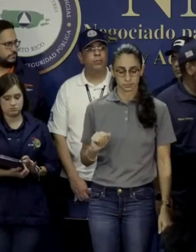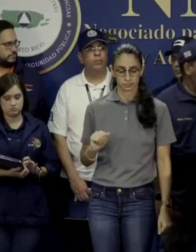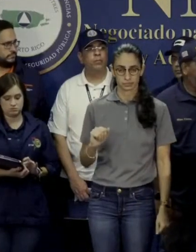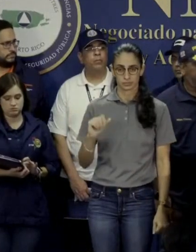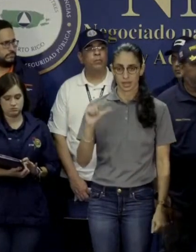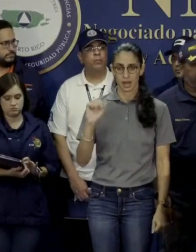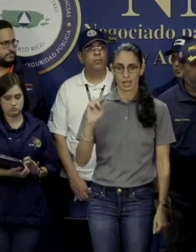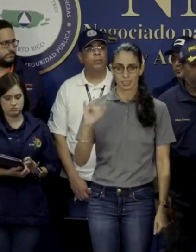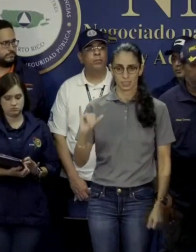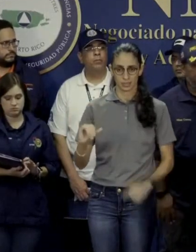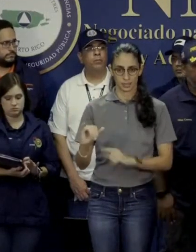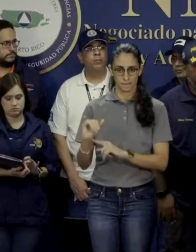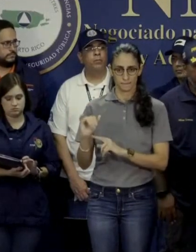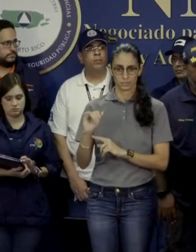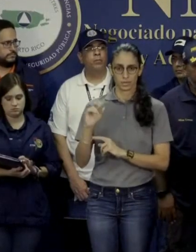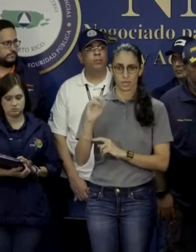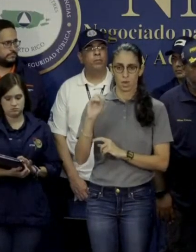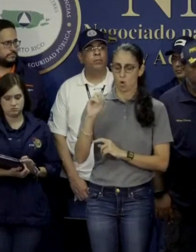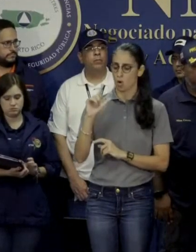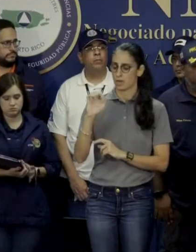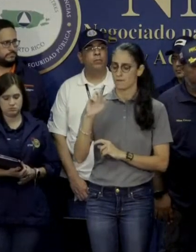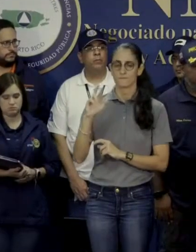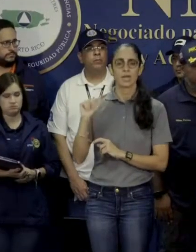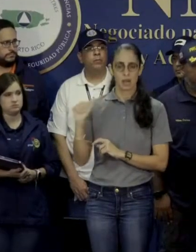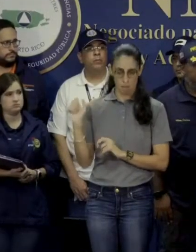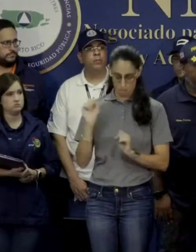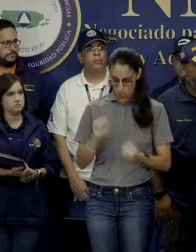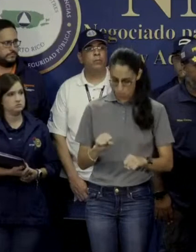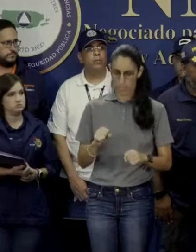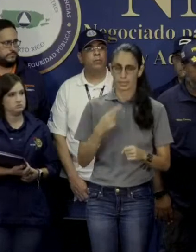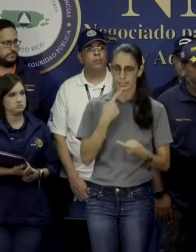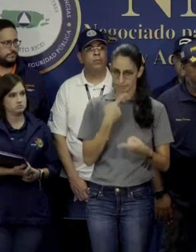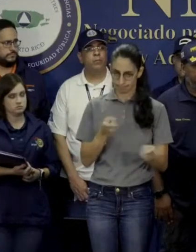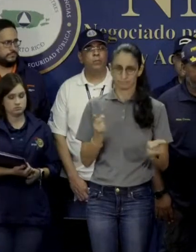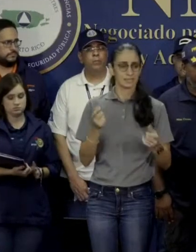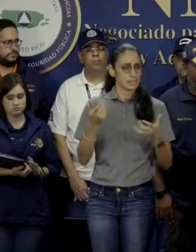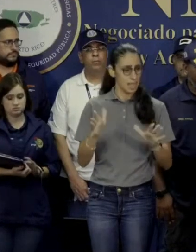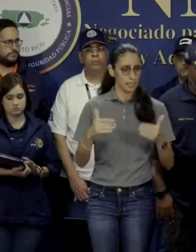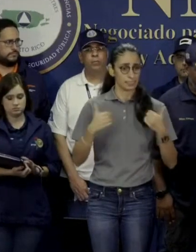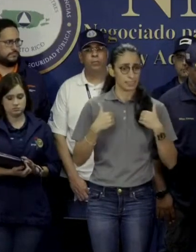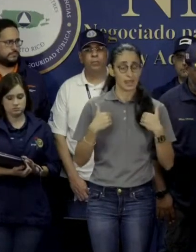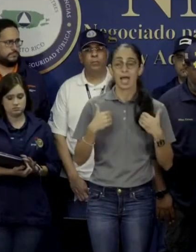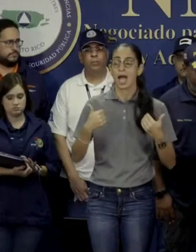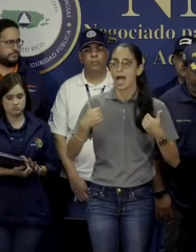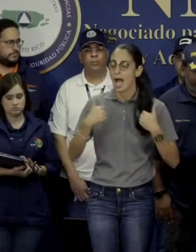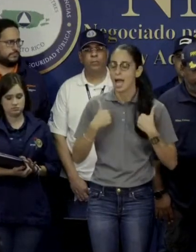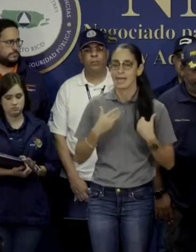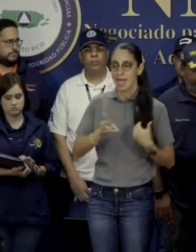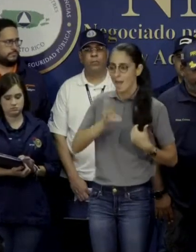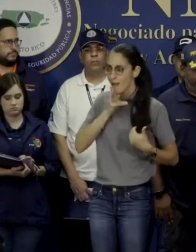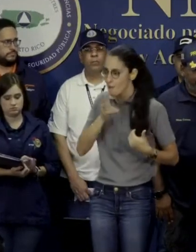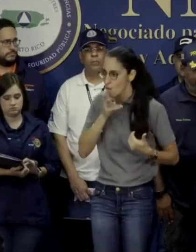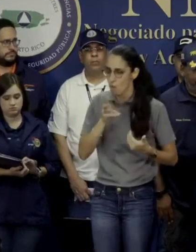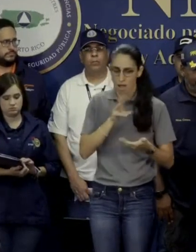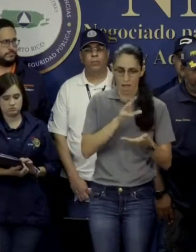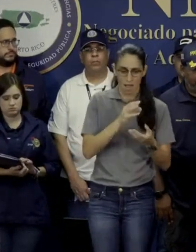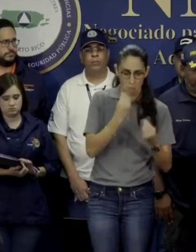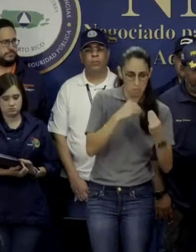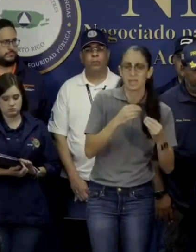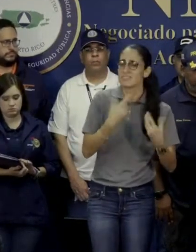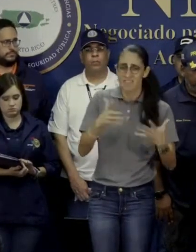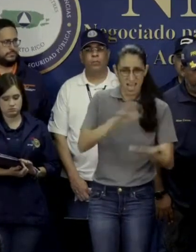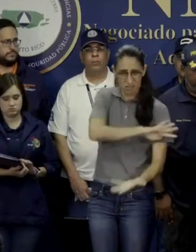Landy Olivera ahora puede confirmarlo, tiene aquí suministros disponibles, pero por una